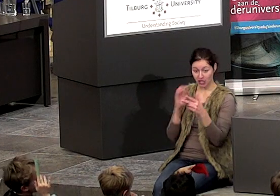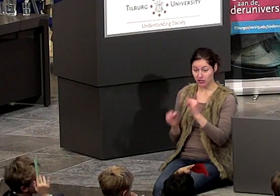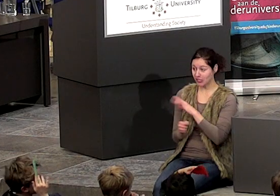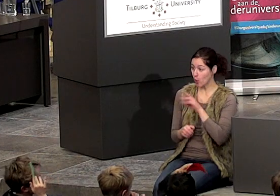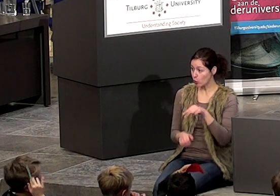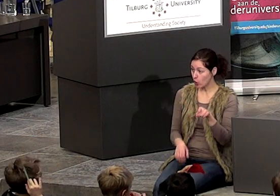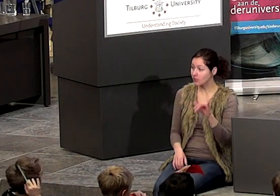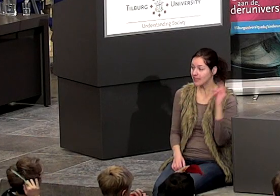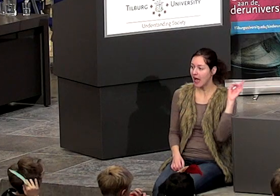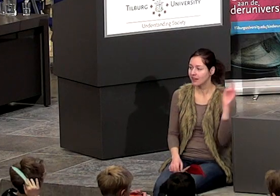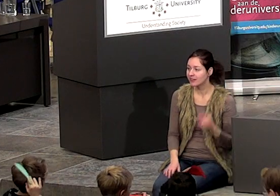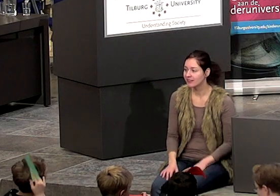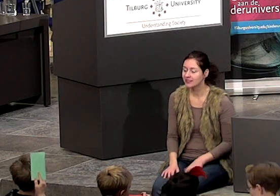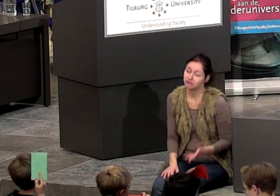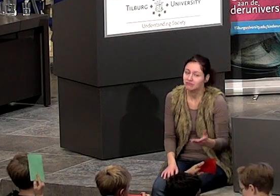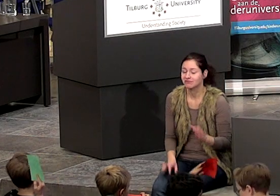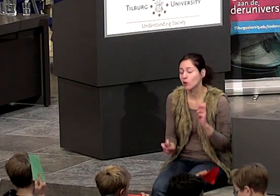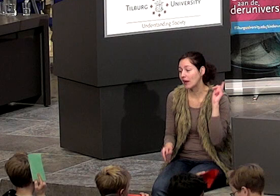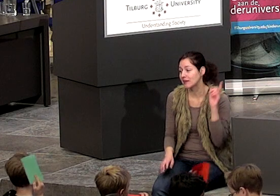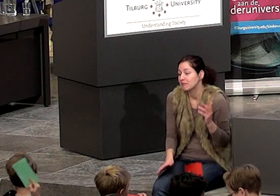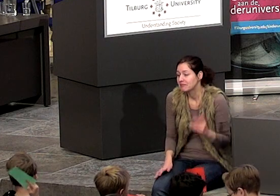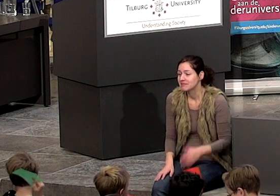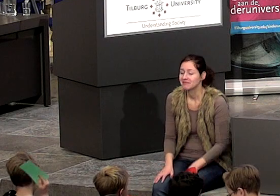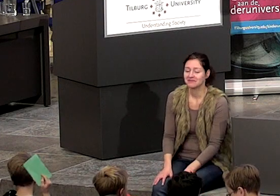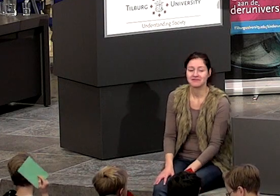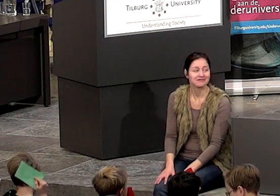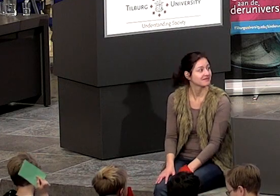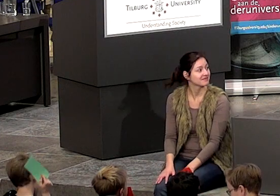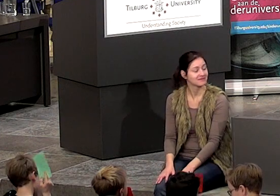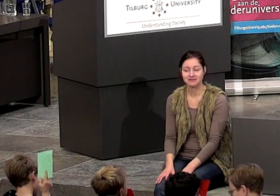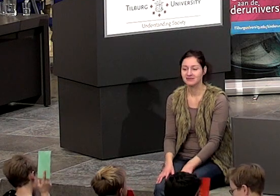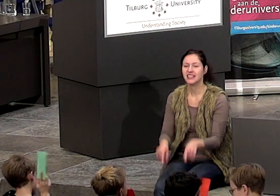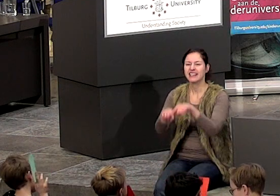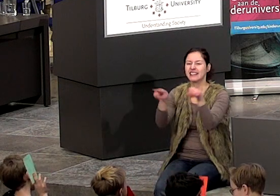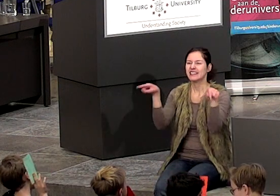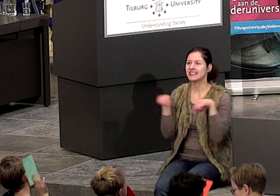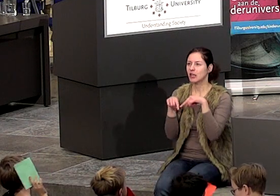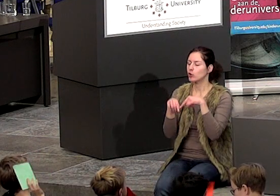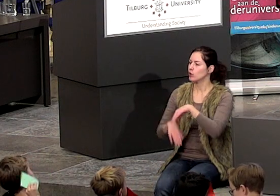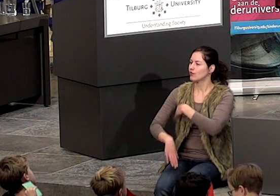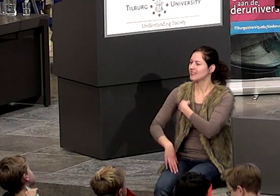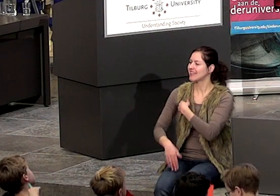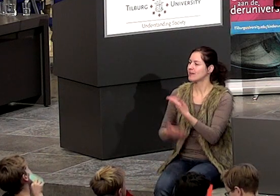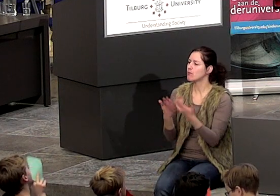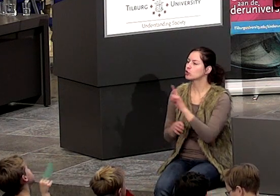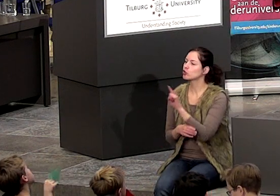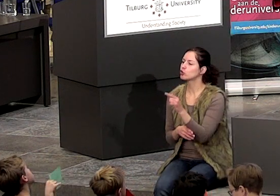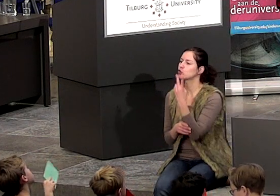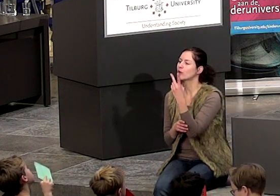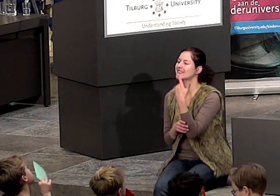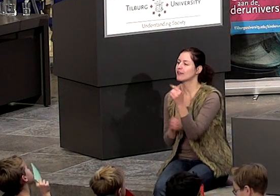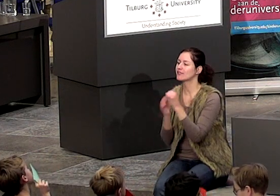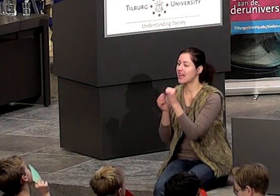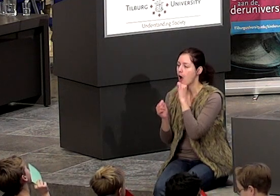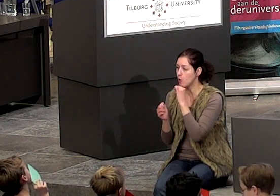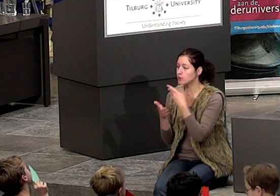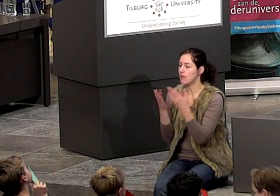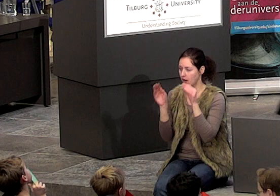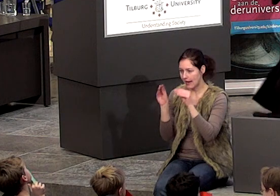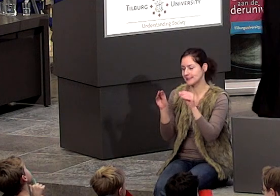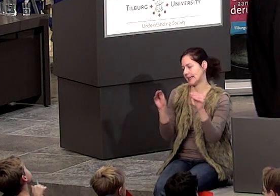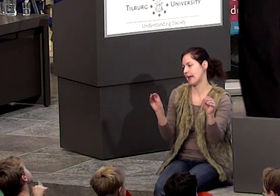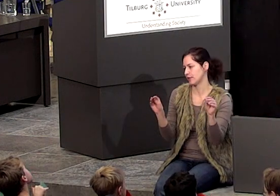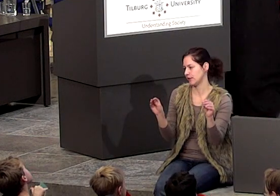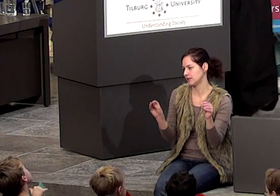ook nog? Oké. Hier op de universiteit mogen wij lesgeven tot 72. Dus hier doen we het al een beetje.